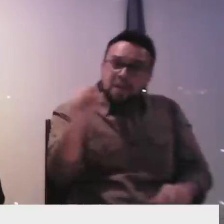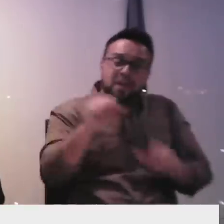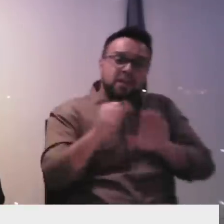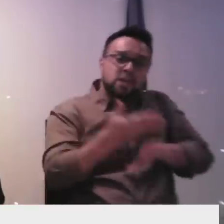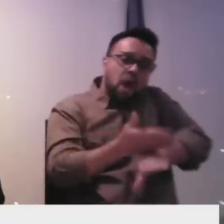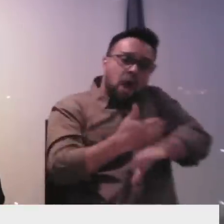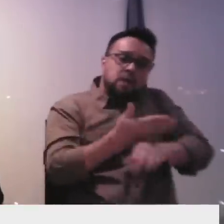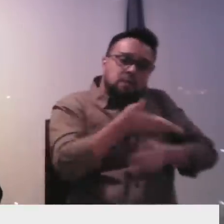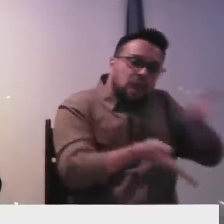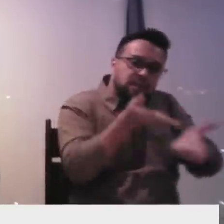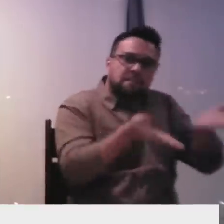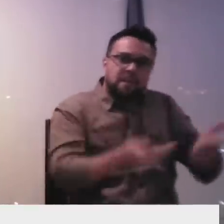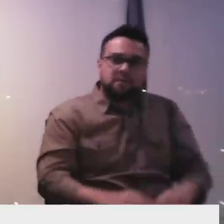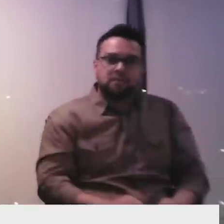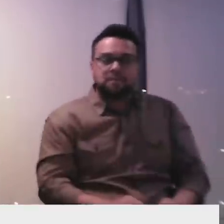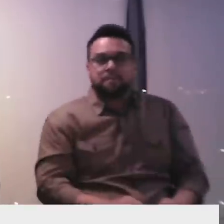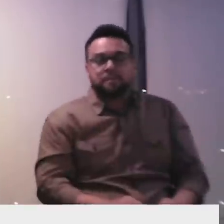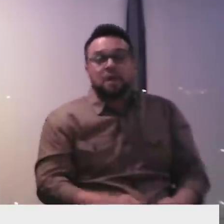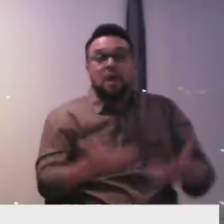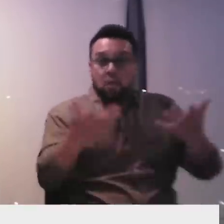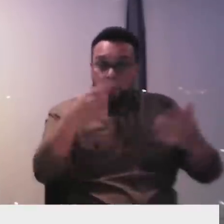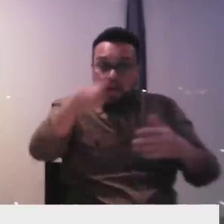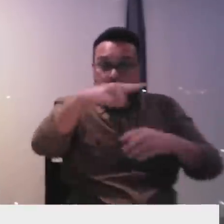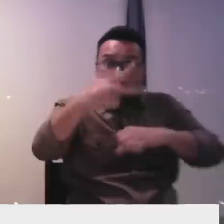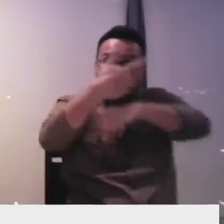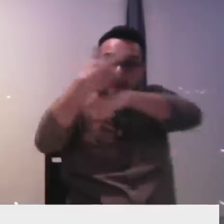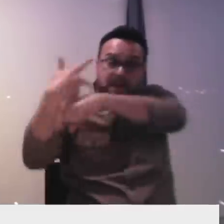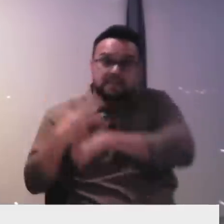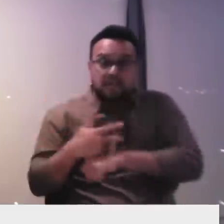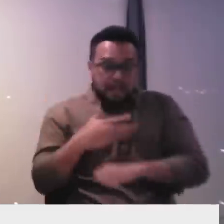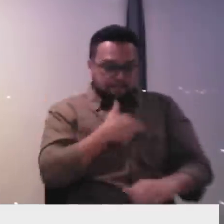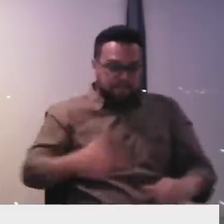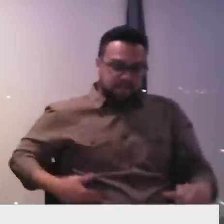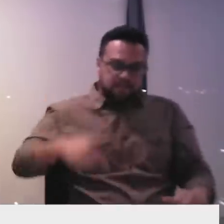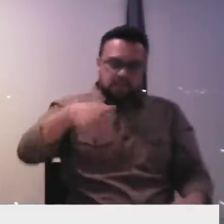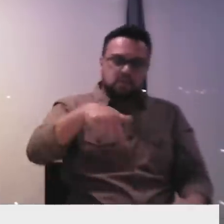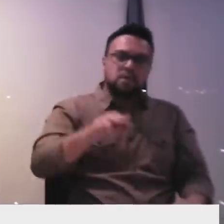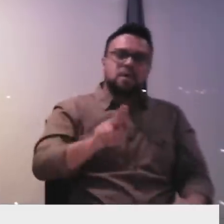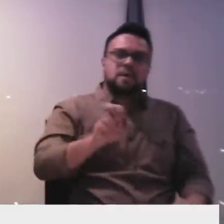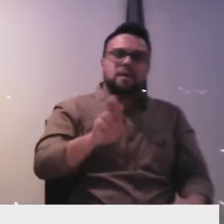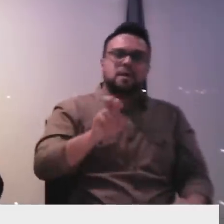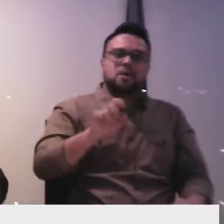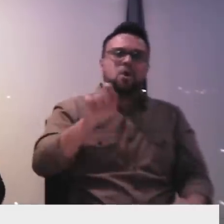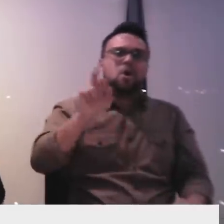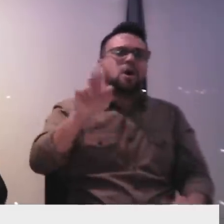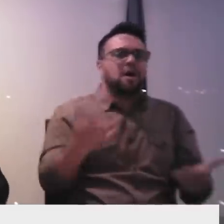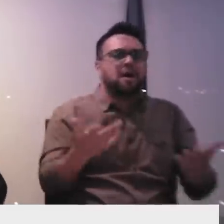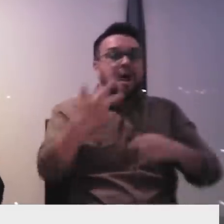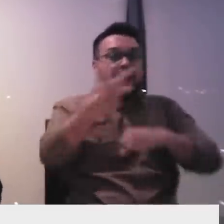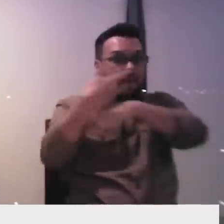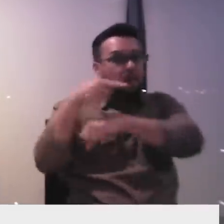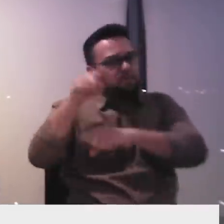inicial. Eu quero que a imprensa, quando o senhor Queiroga voltar ao Brasil, a imprensa mexendo, anota